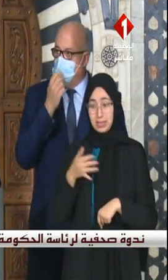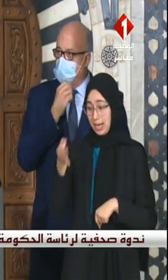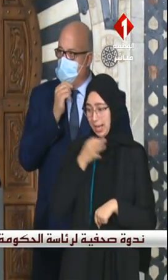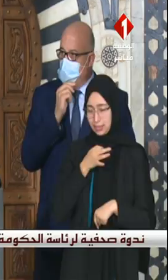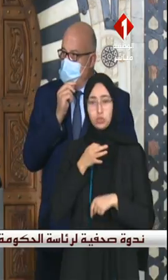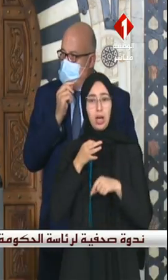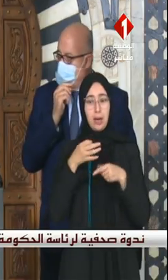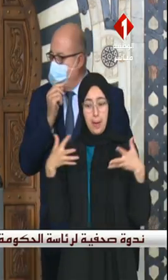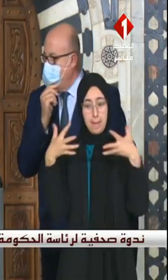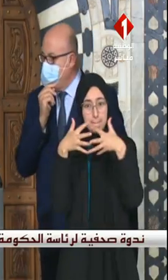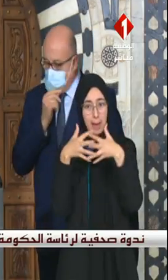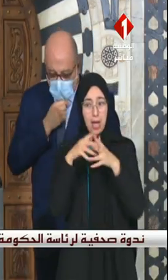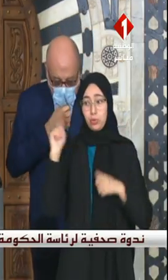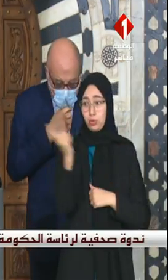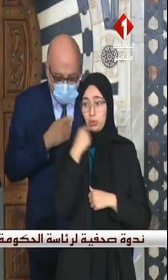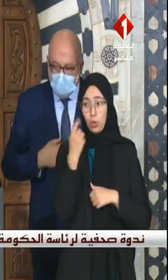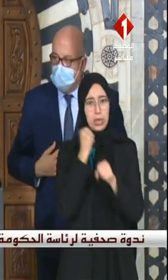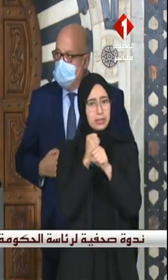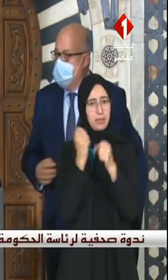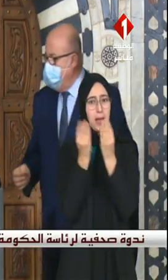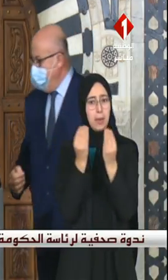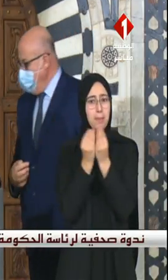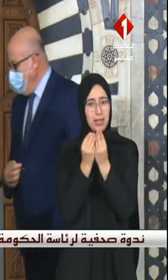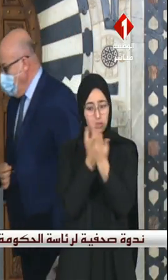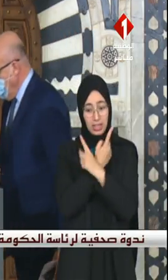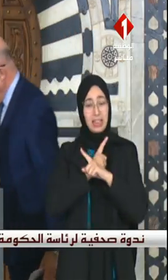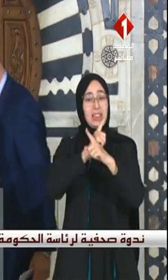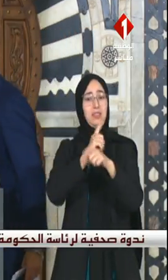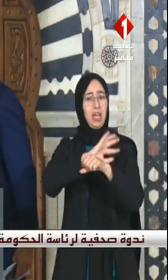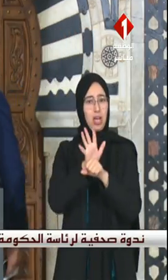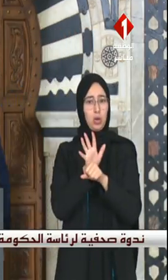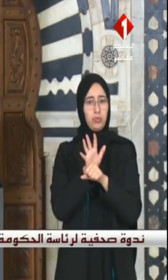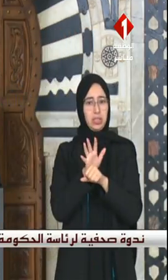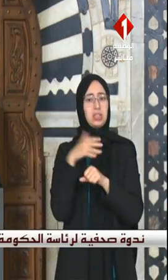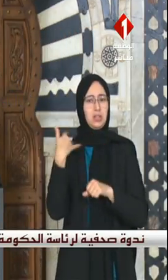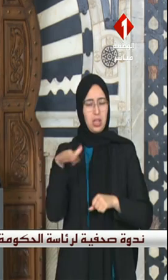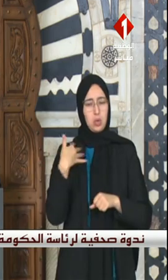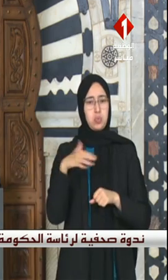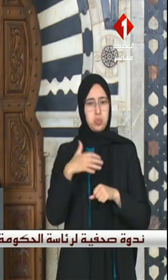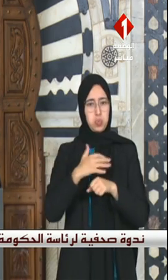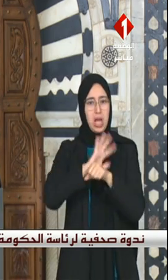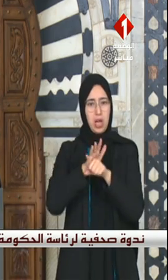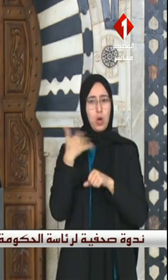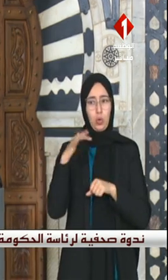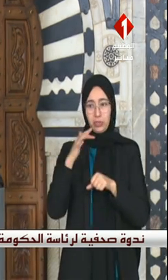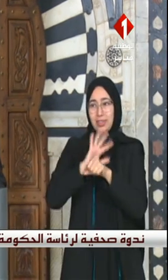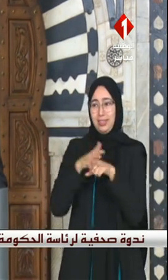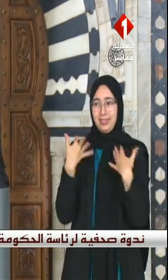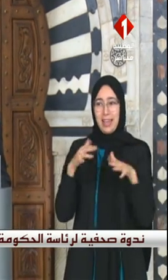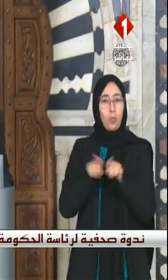ضرورة التعامل جميعا نتعامل مع بعضنا في مجال ما يمكن تسميته بالعدو الغير كلاسيكي غير